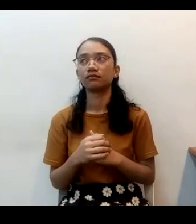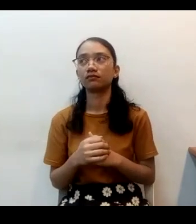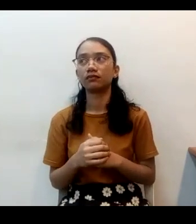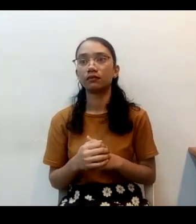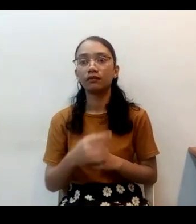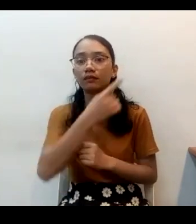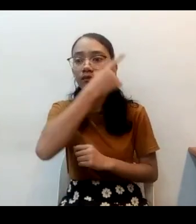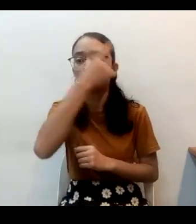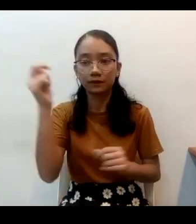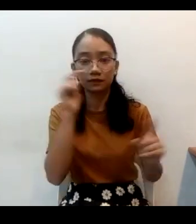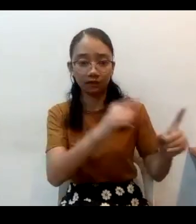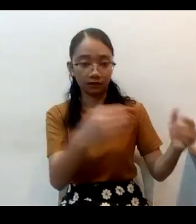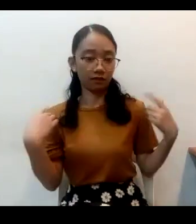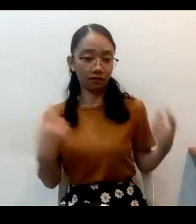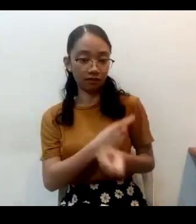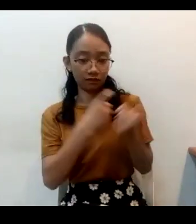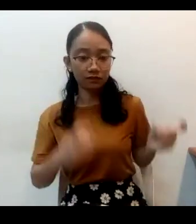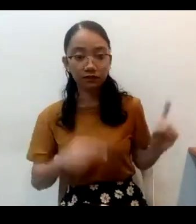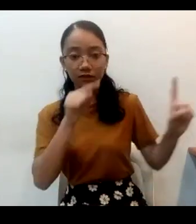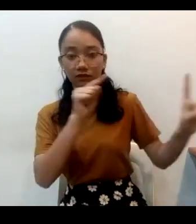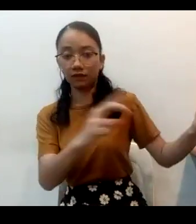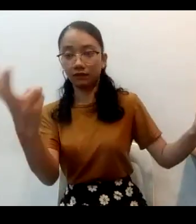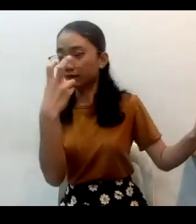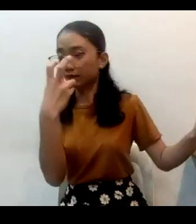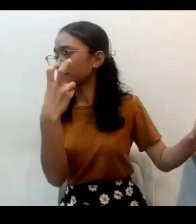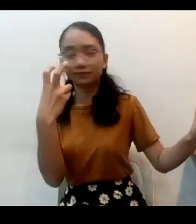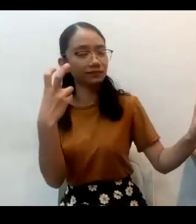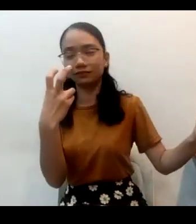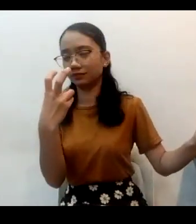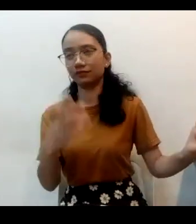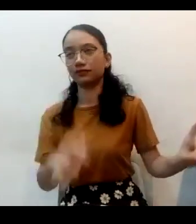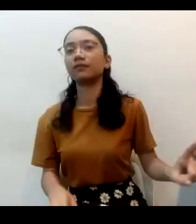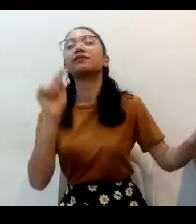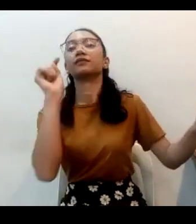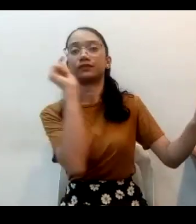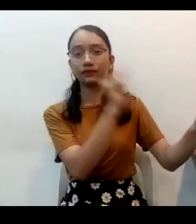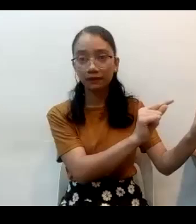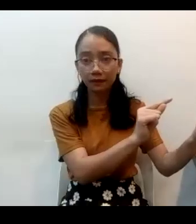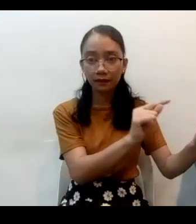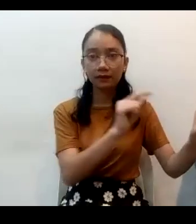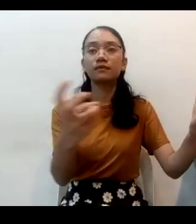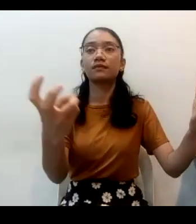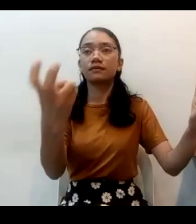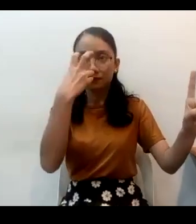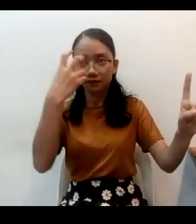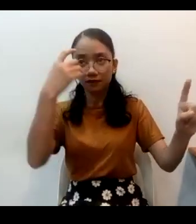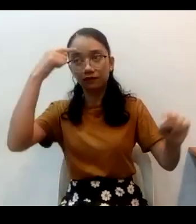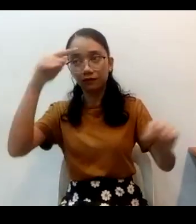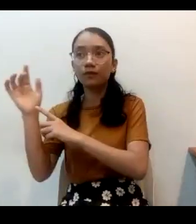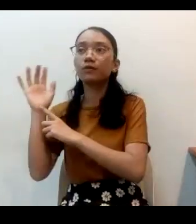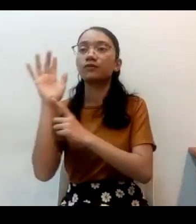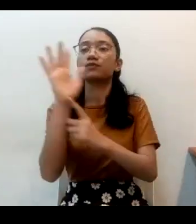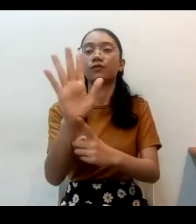hindi dahil sa kanilang kasalanan. In order to reveal the work of God, he was born blind. Kundi upang mahayag yung gawa ng Diyos, siya